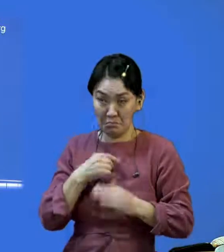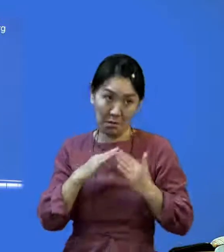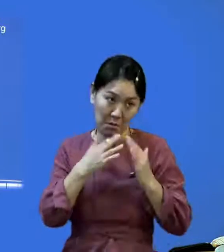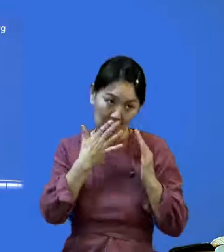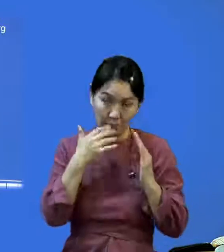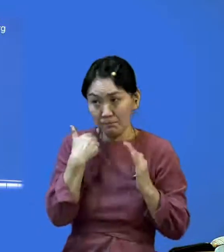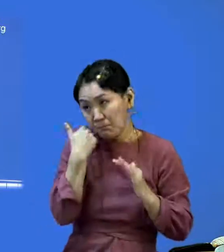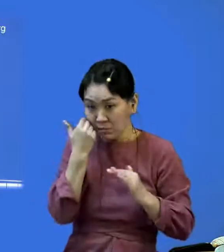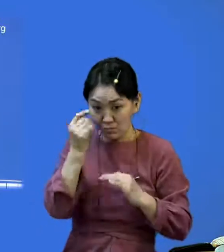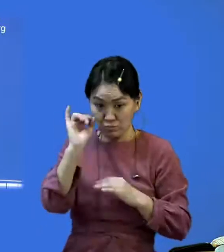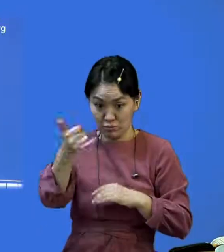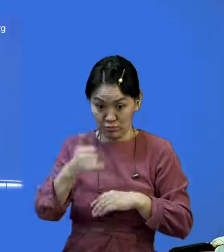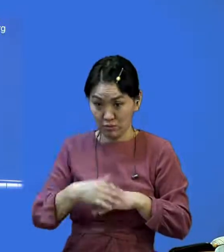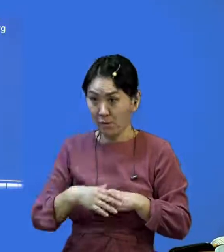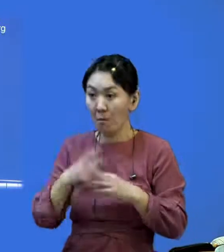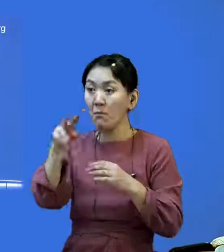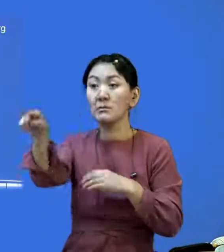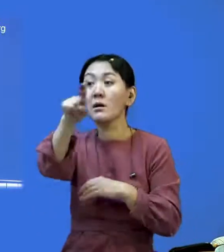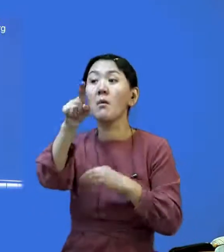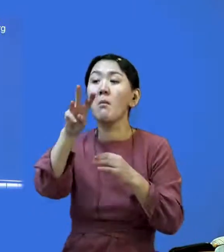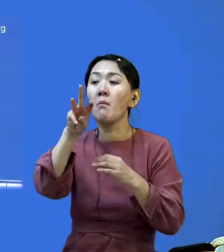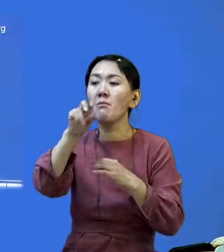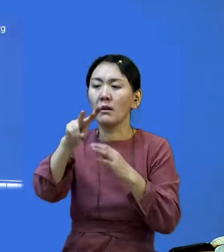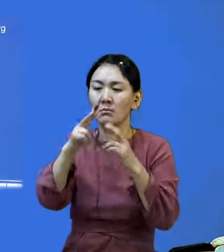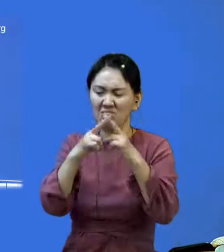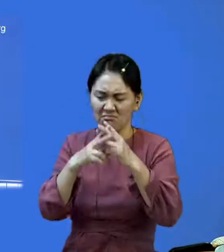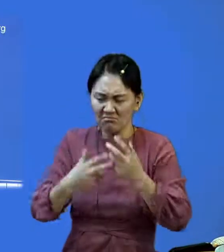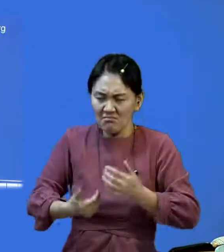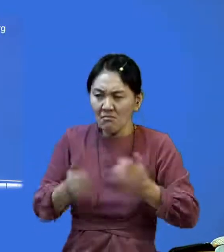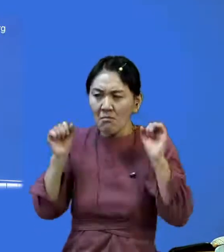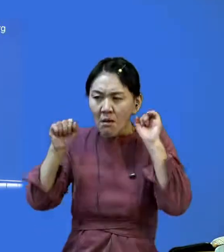Тэгээ малын хашаан төрсэн хүн байна уу энэ дотор?